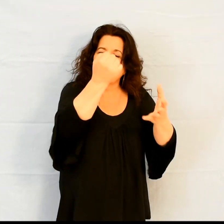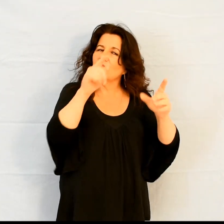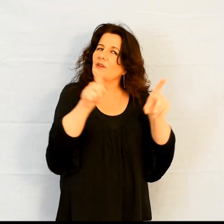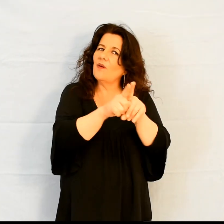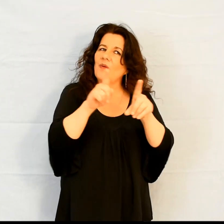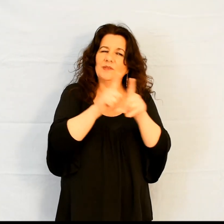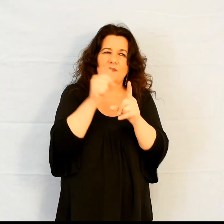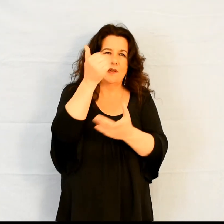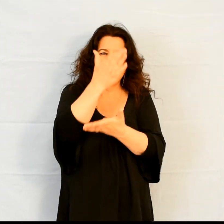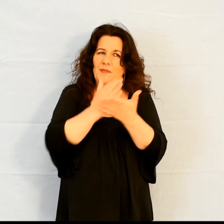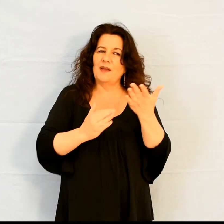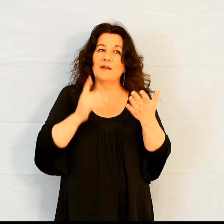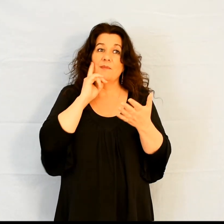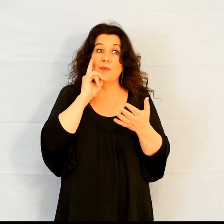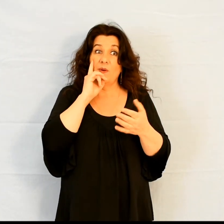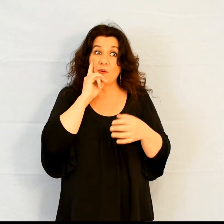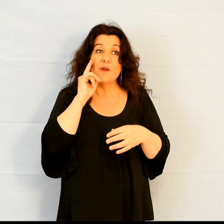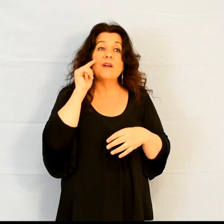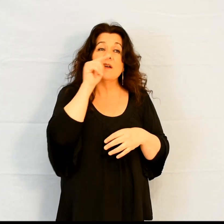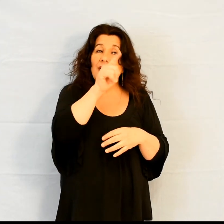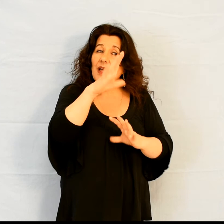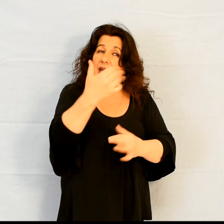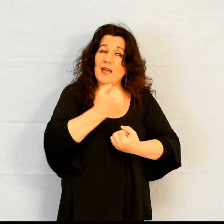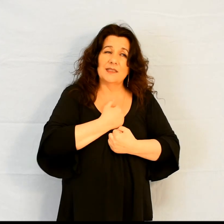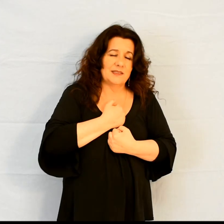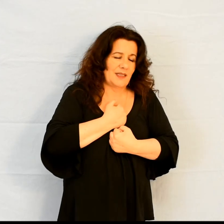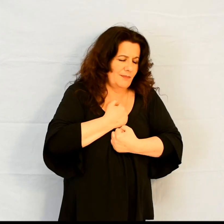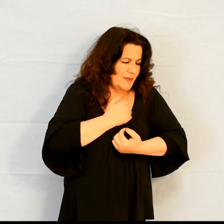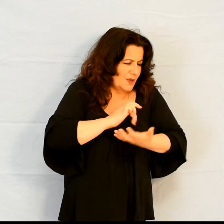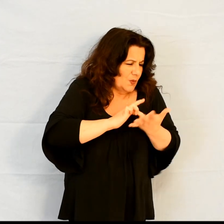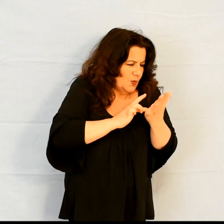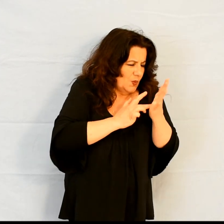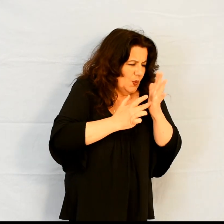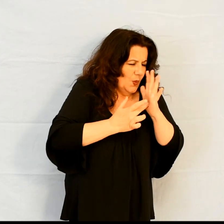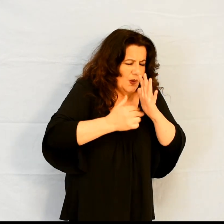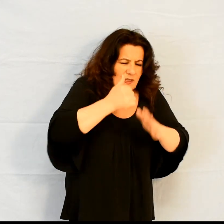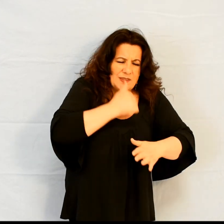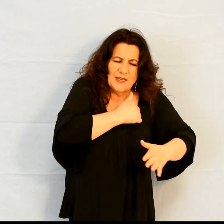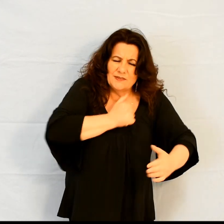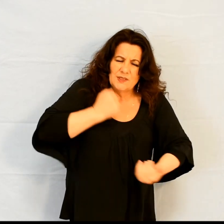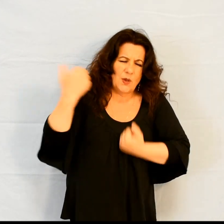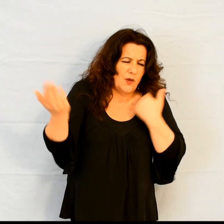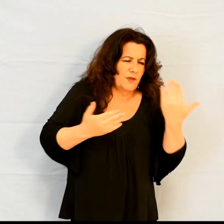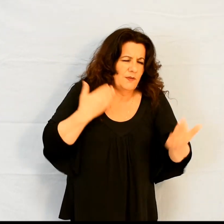été compté avec les pécheurs, alors qu'il portait le péché